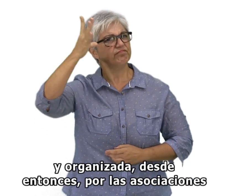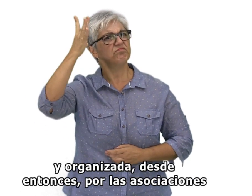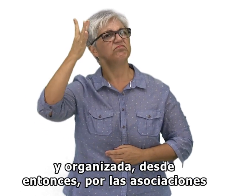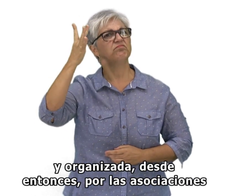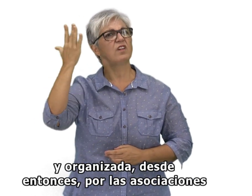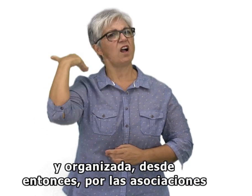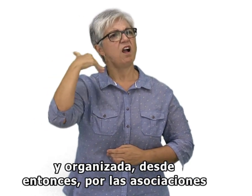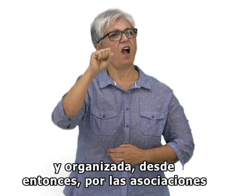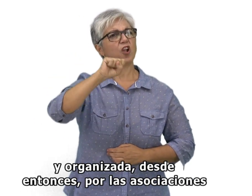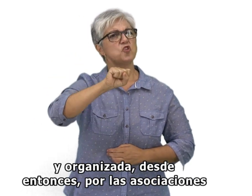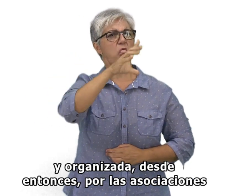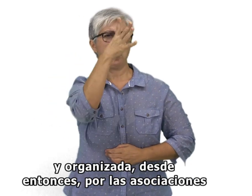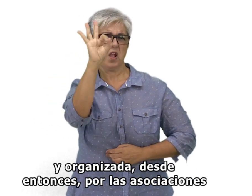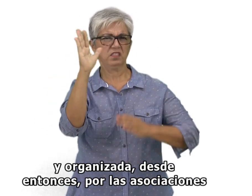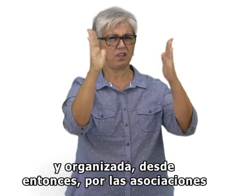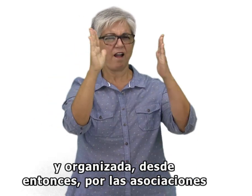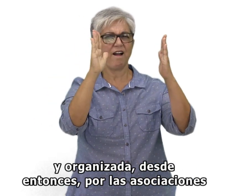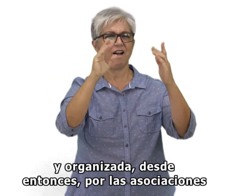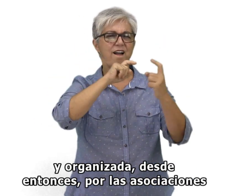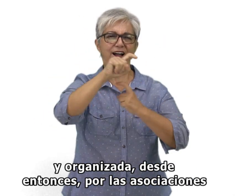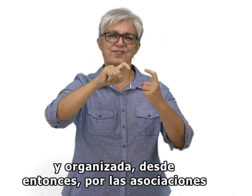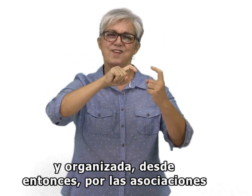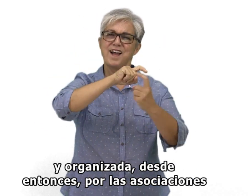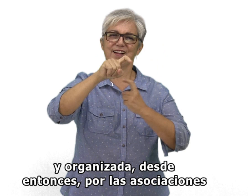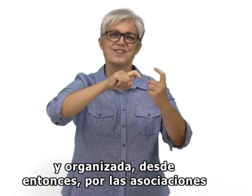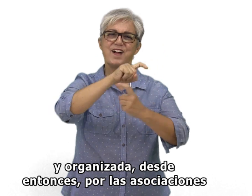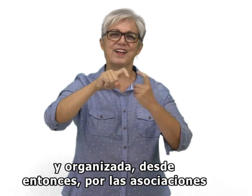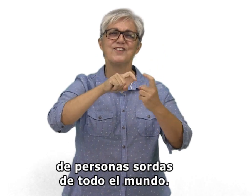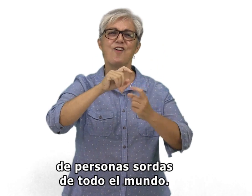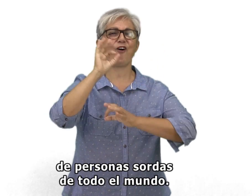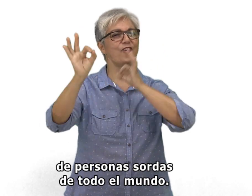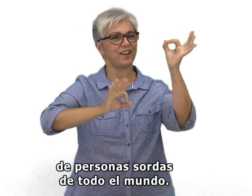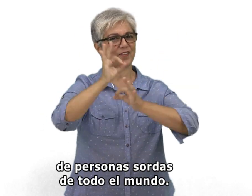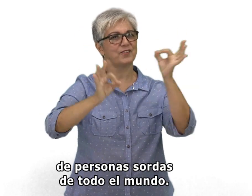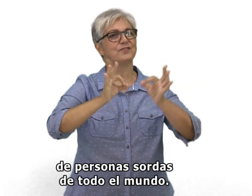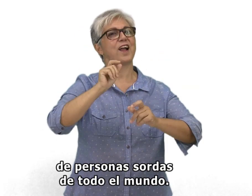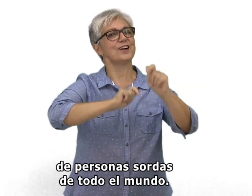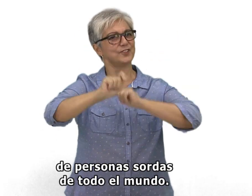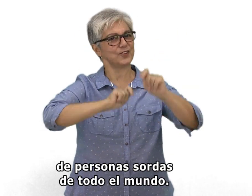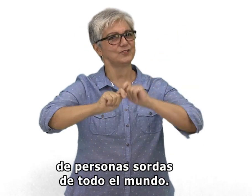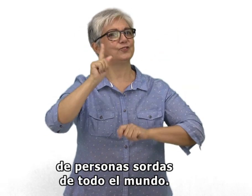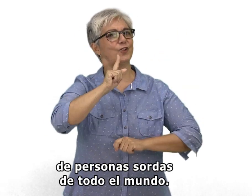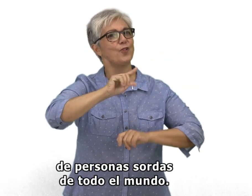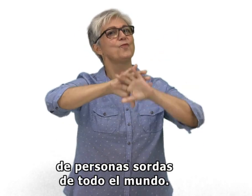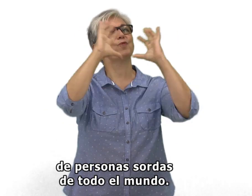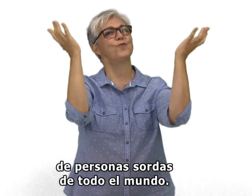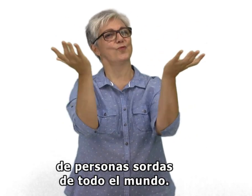Y organizada desde entonces por las asociaciones de personas sordas de todo el mundo.